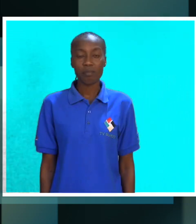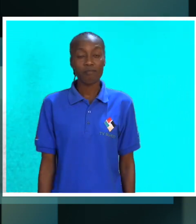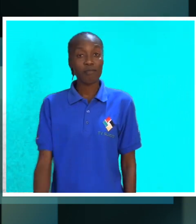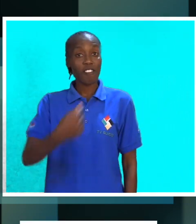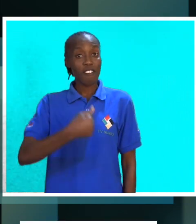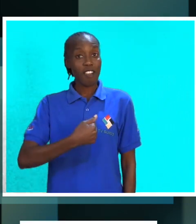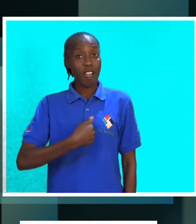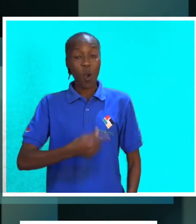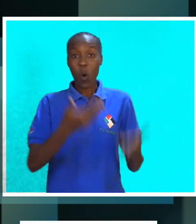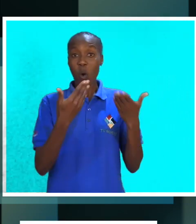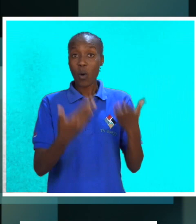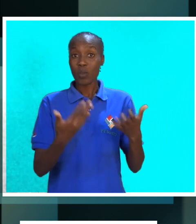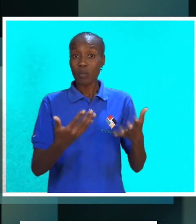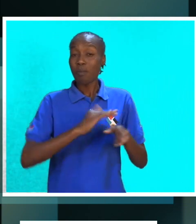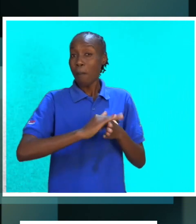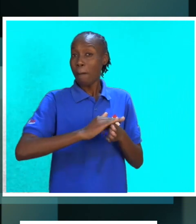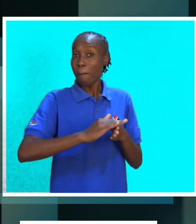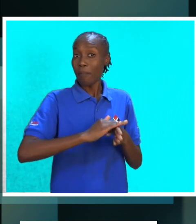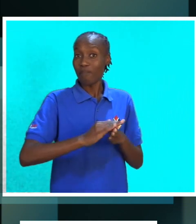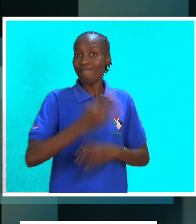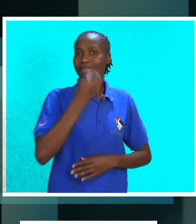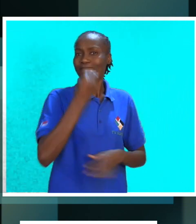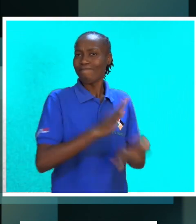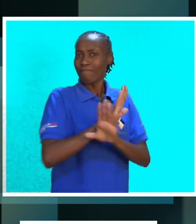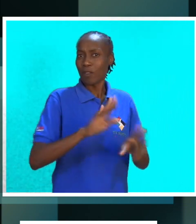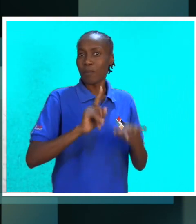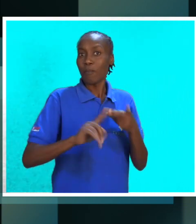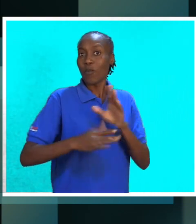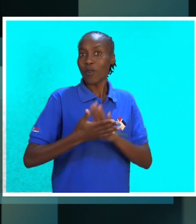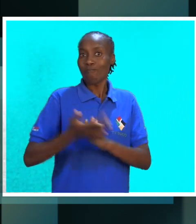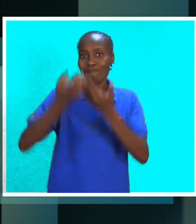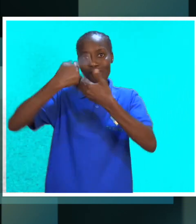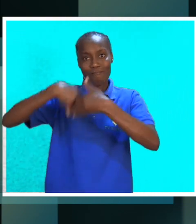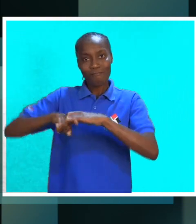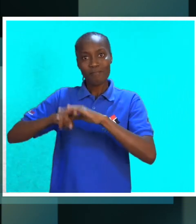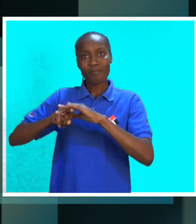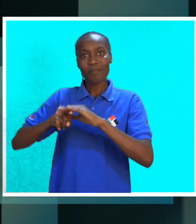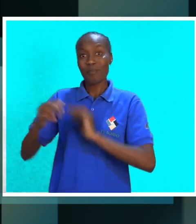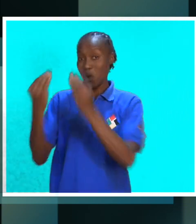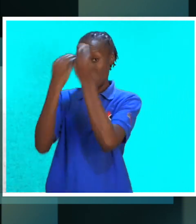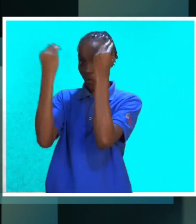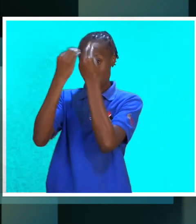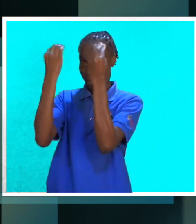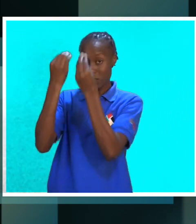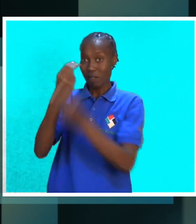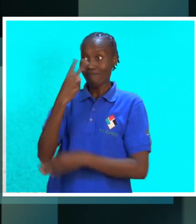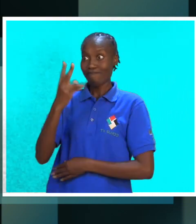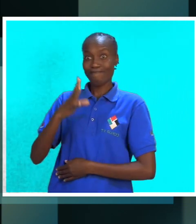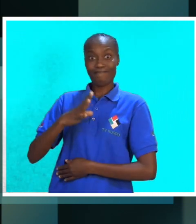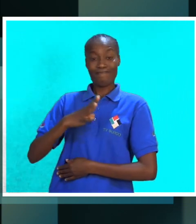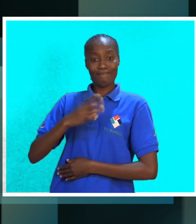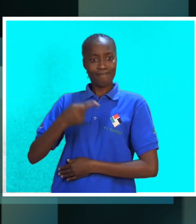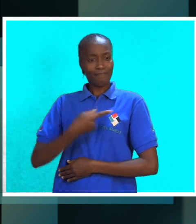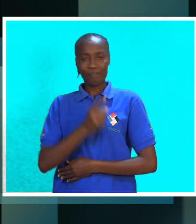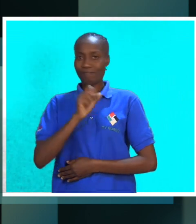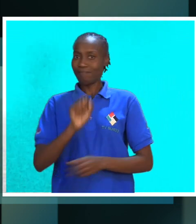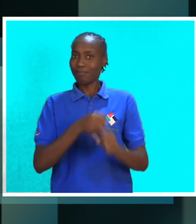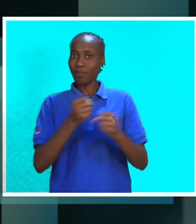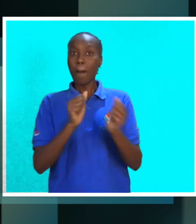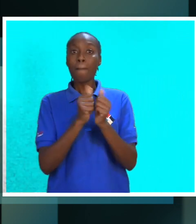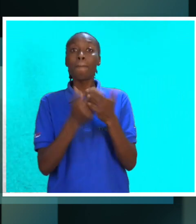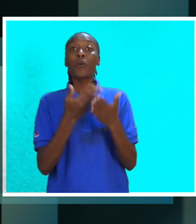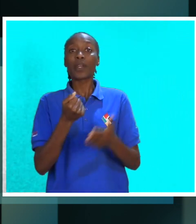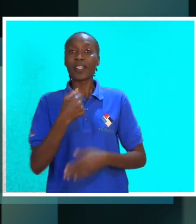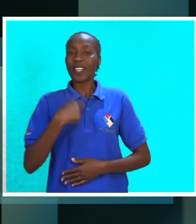Eu só usava as mãos para comer, mas quando entrei nessa pequena formação, eu consegui ver que não. Mesmo não